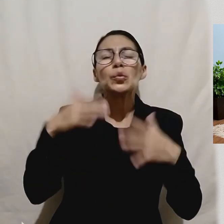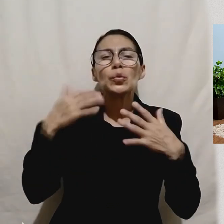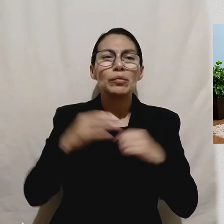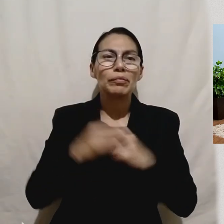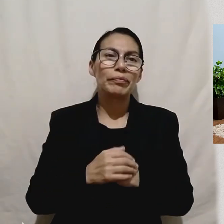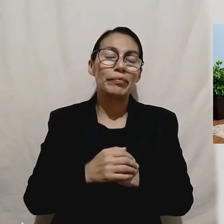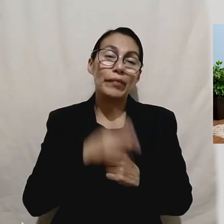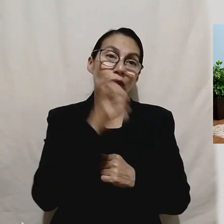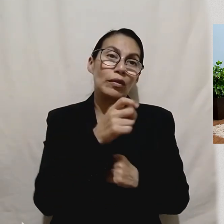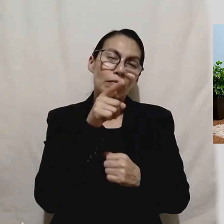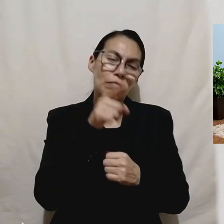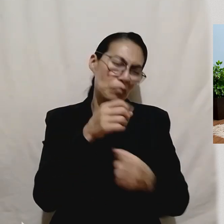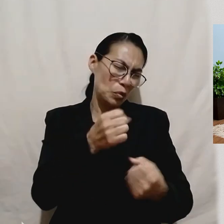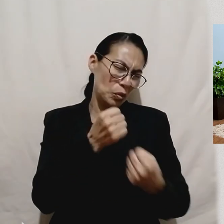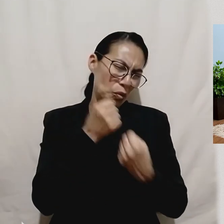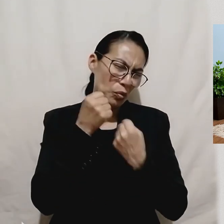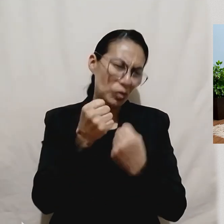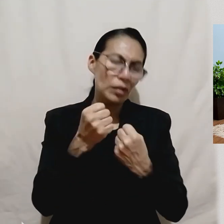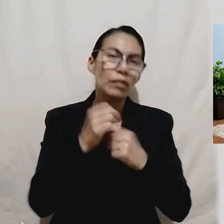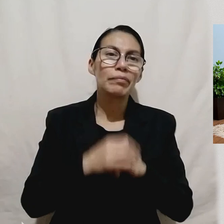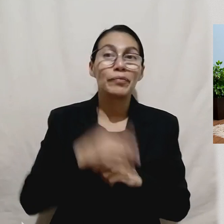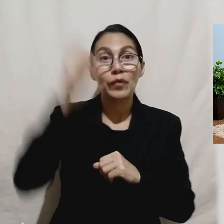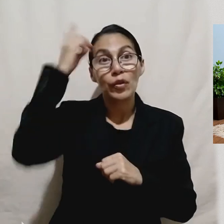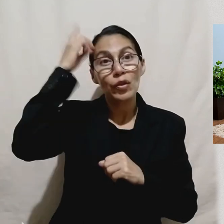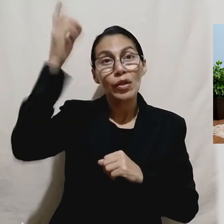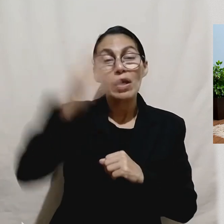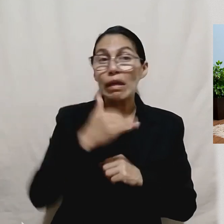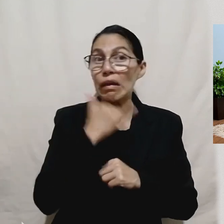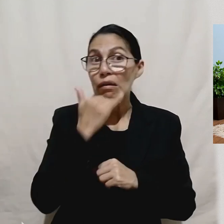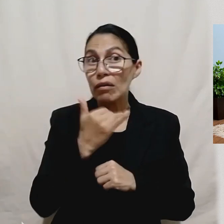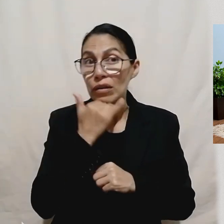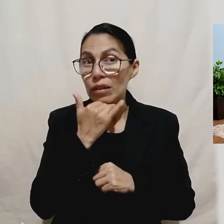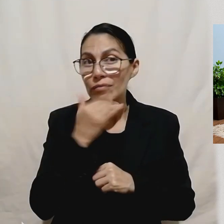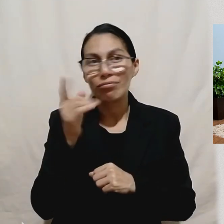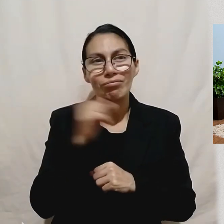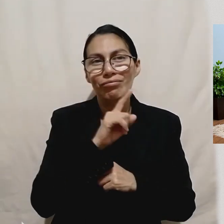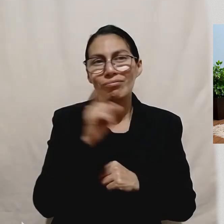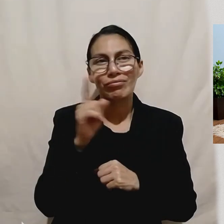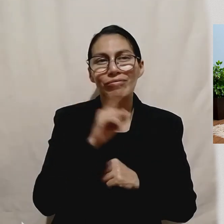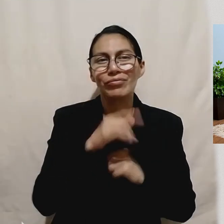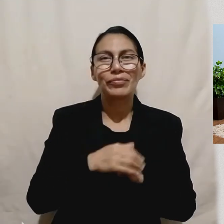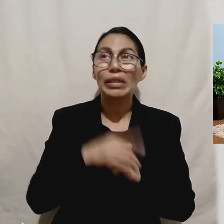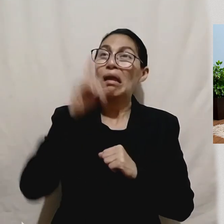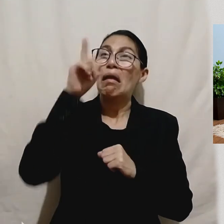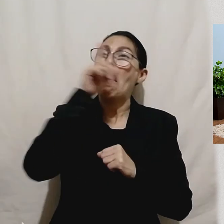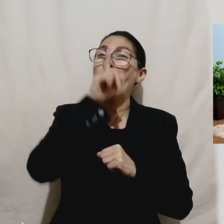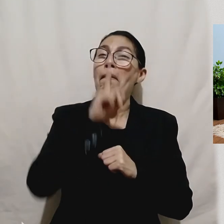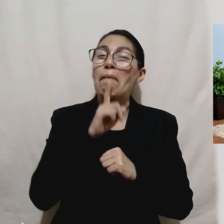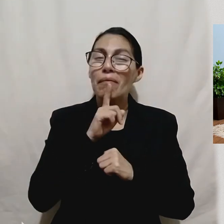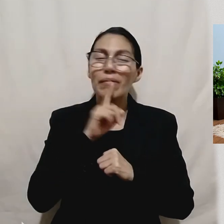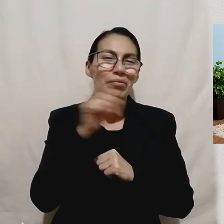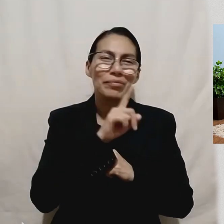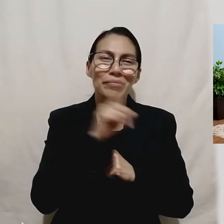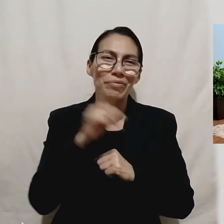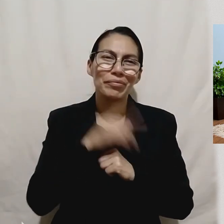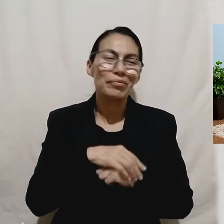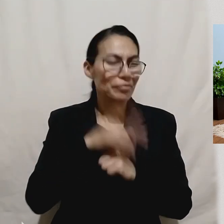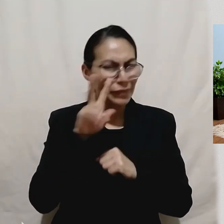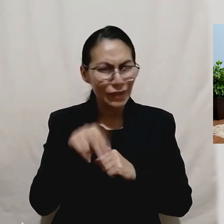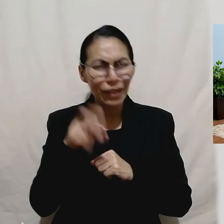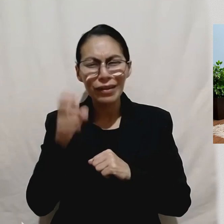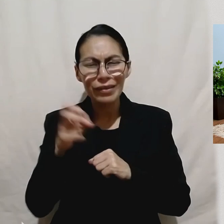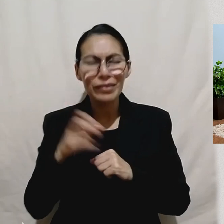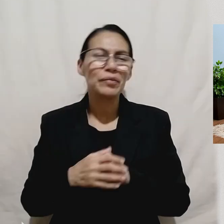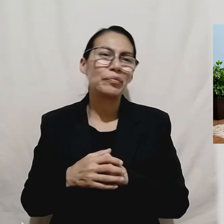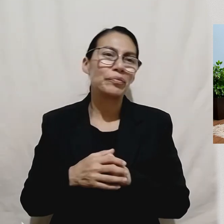sobre todo y entonces te da seguridad porque él no se equivoca no sabe mentir él siempre